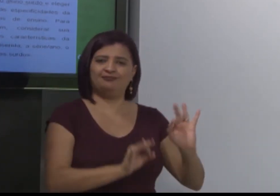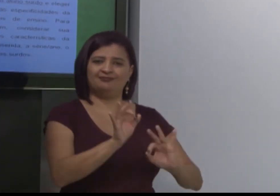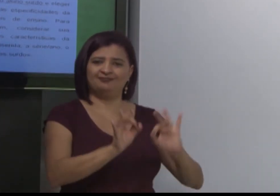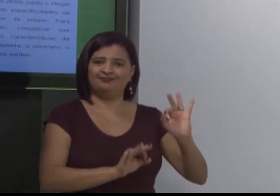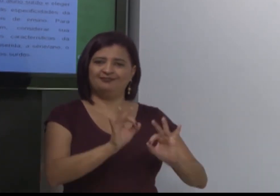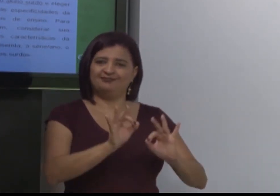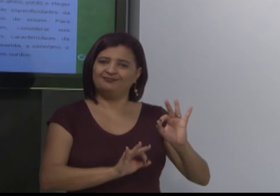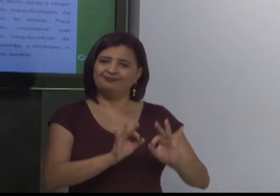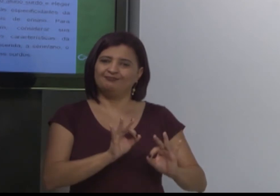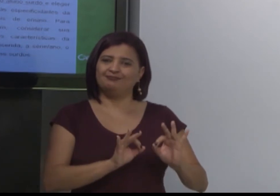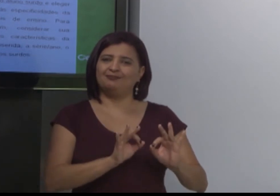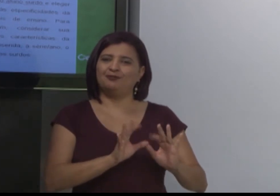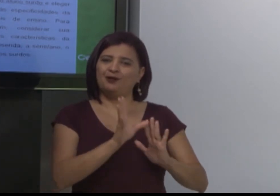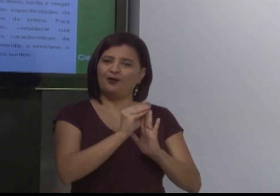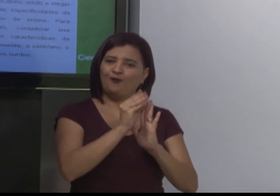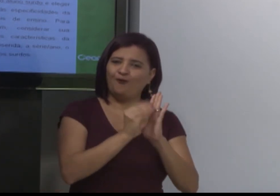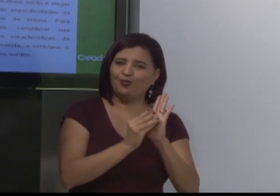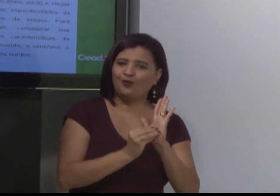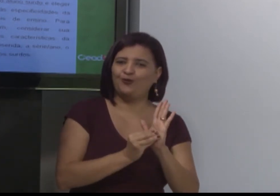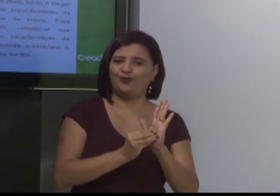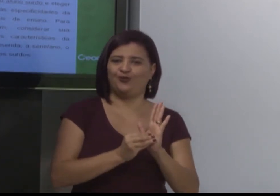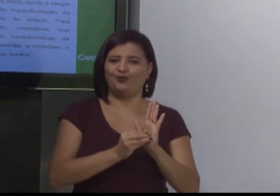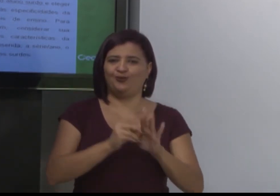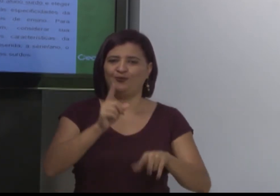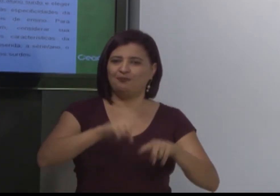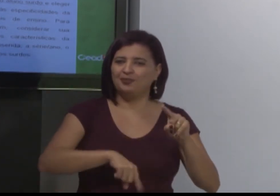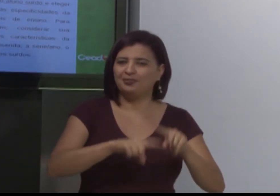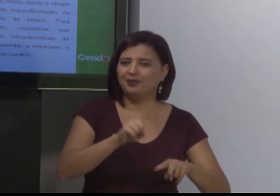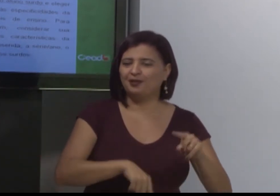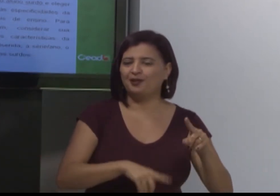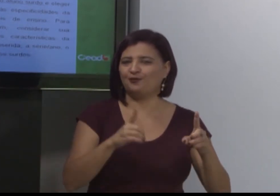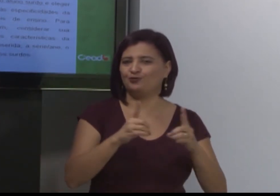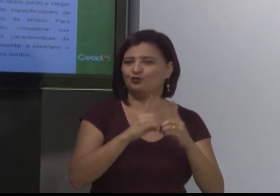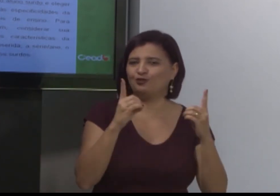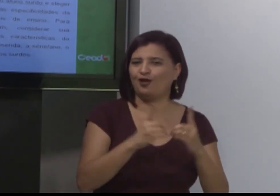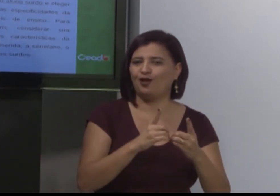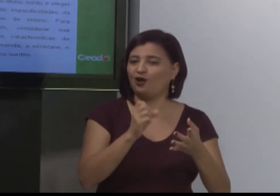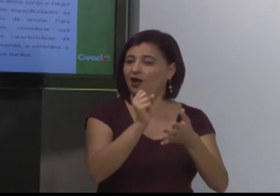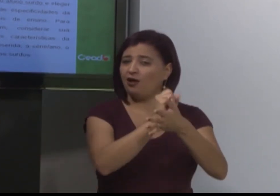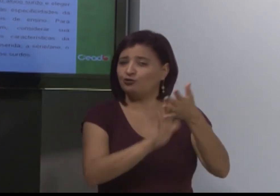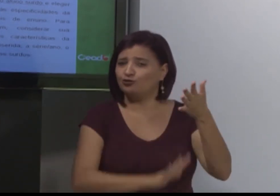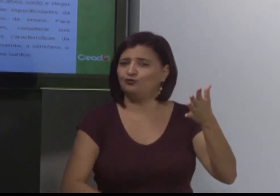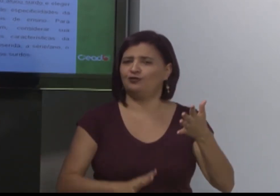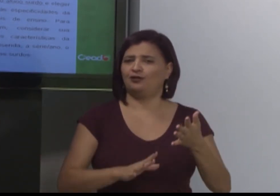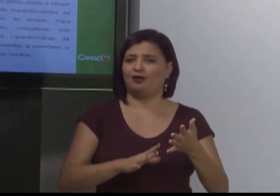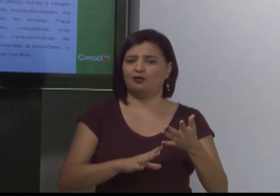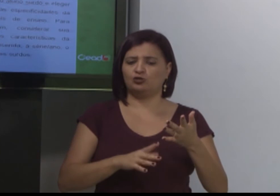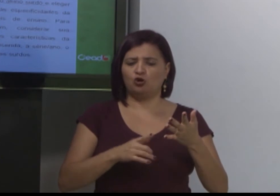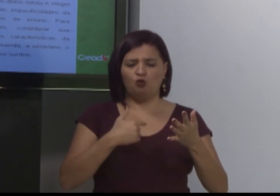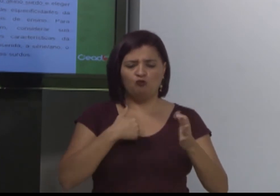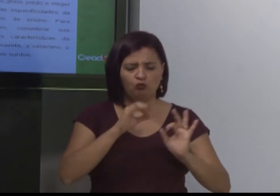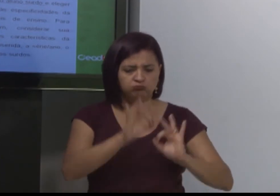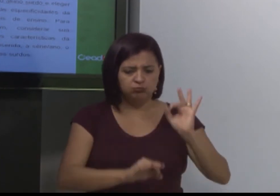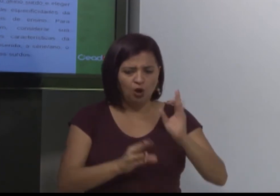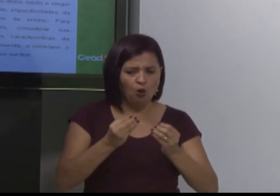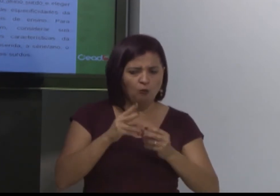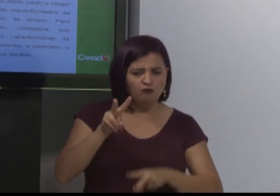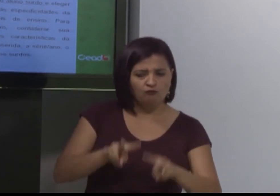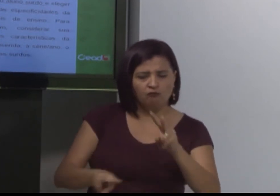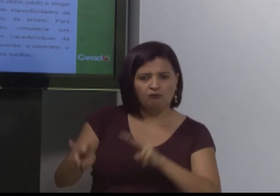Posteriormente, organizo os conteúdos a serem trabalhados, os materiais, as dinâmicas, as atividades, a